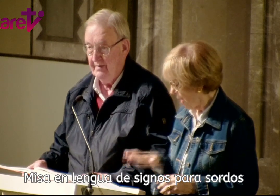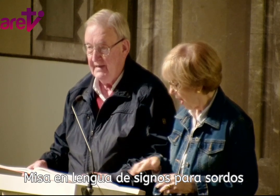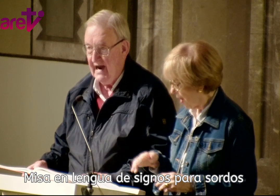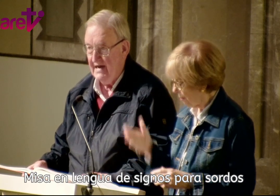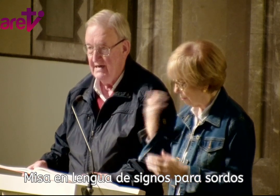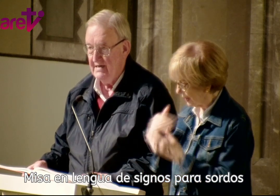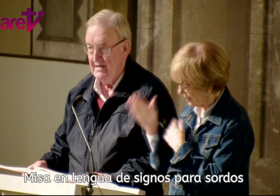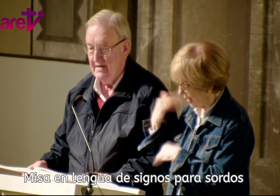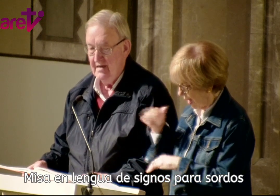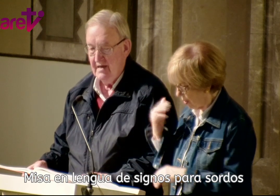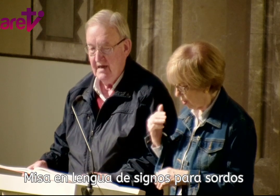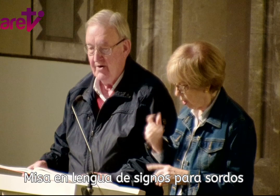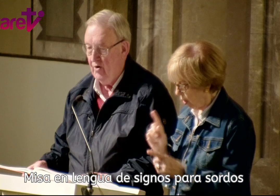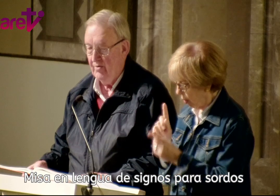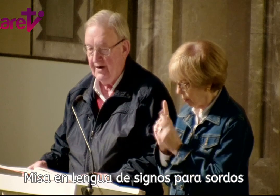vivirá y no morirá.